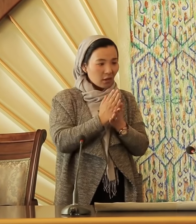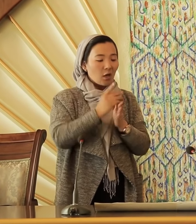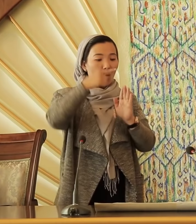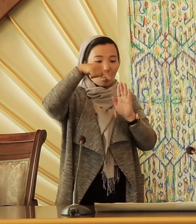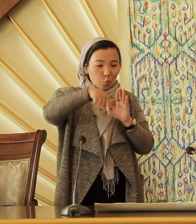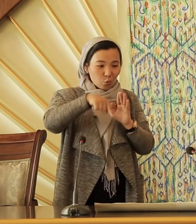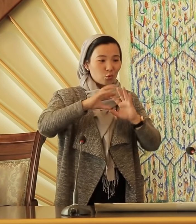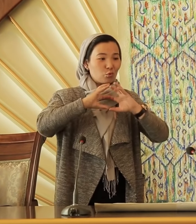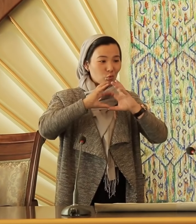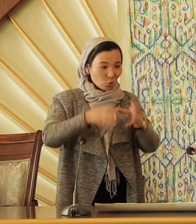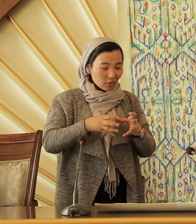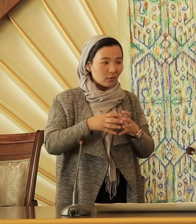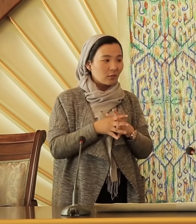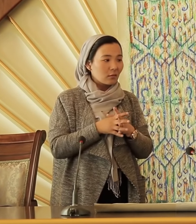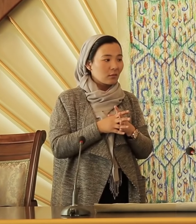Bu dunyoda